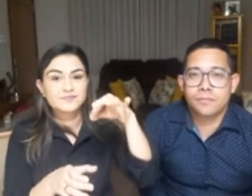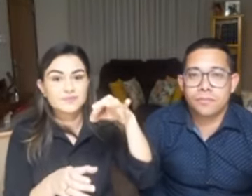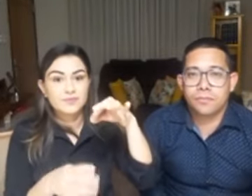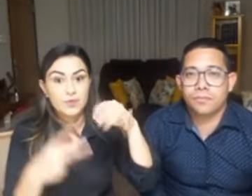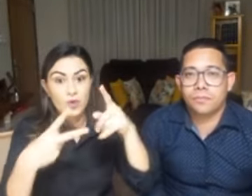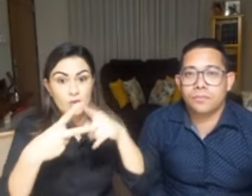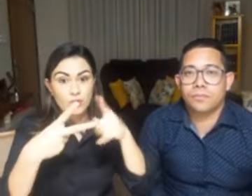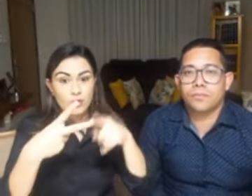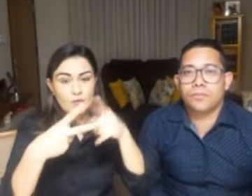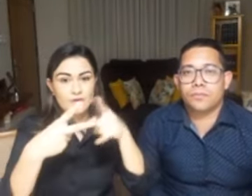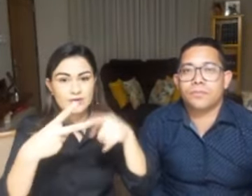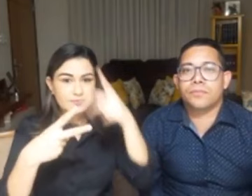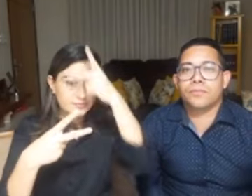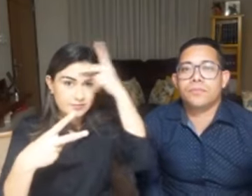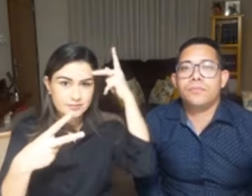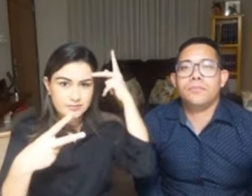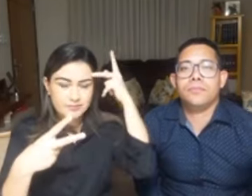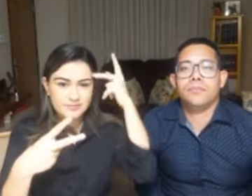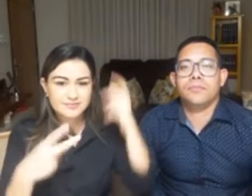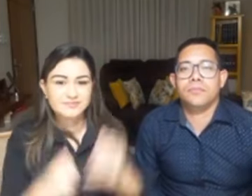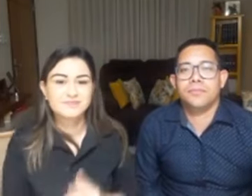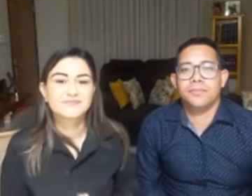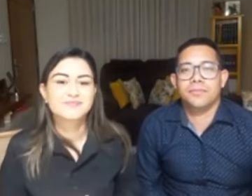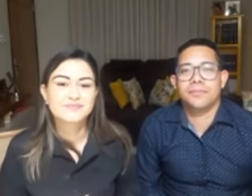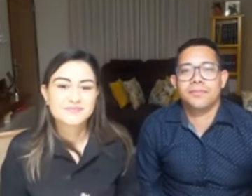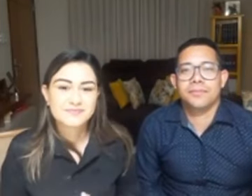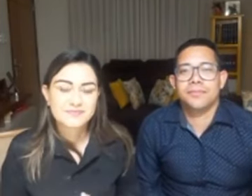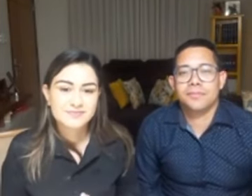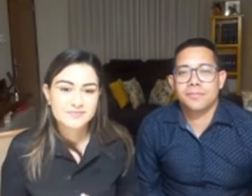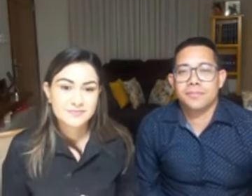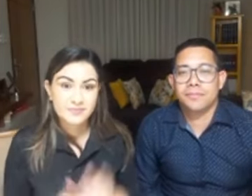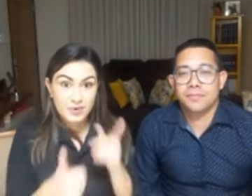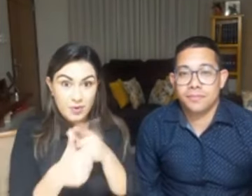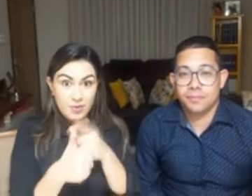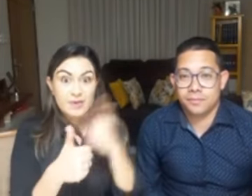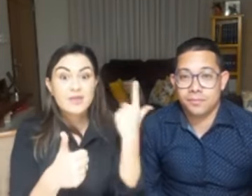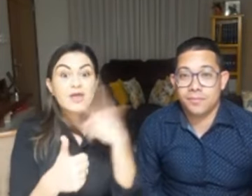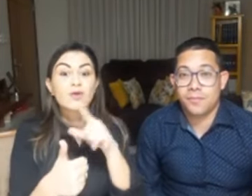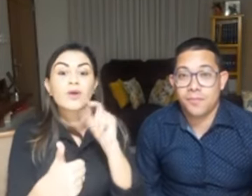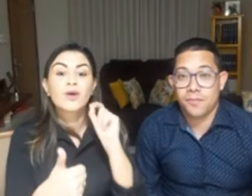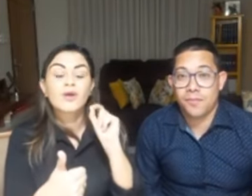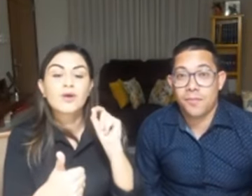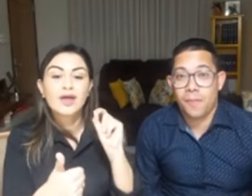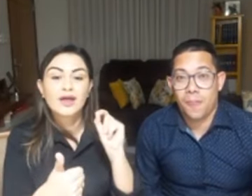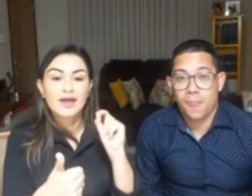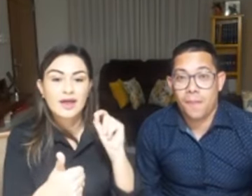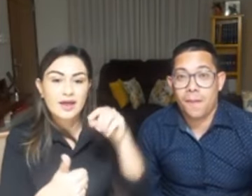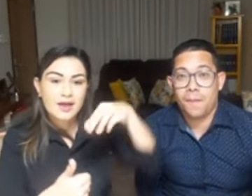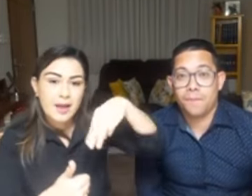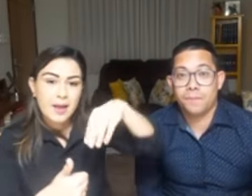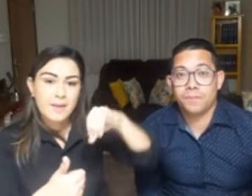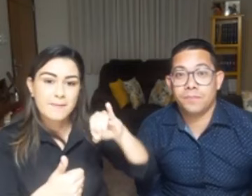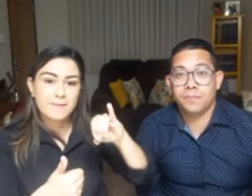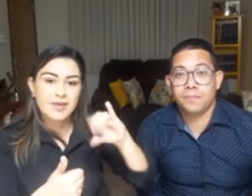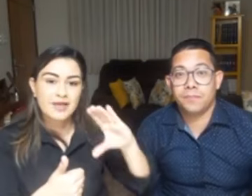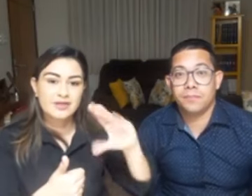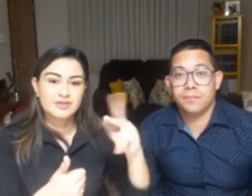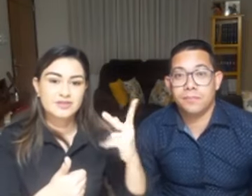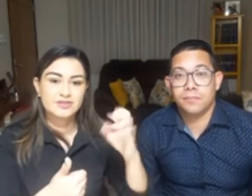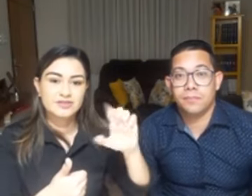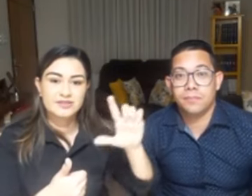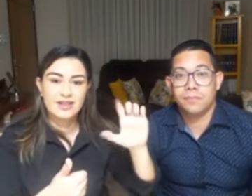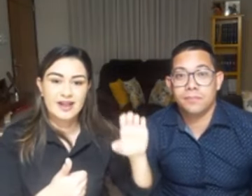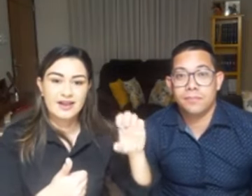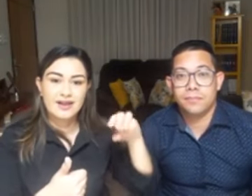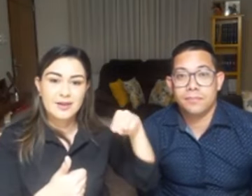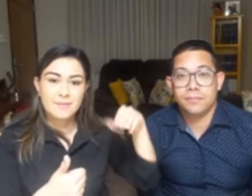2 pessoas. Então, o primeiro ganhador é a Michele Matoso.